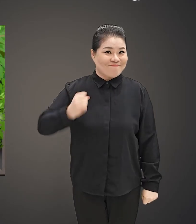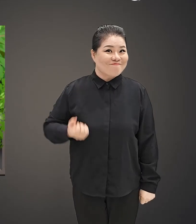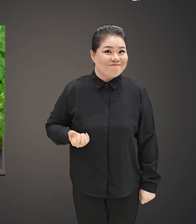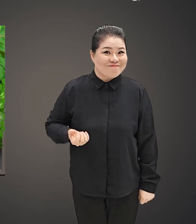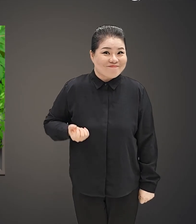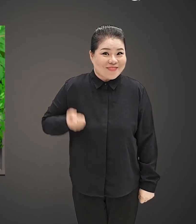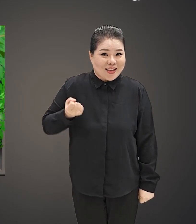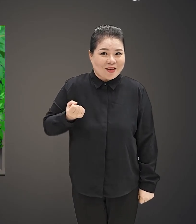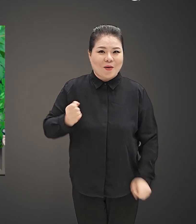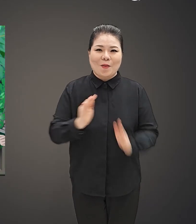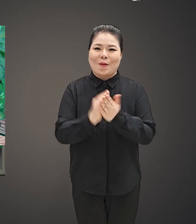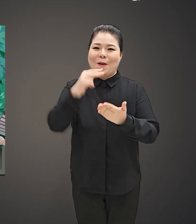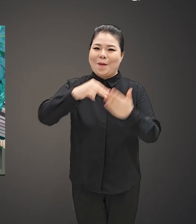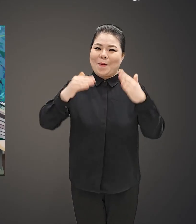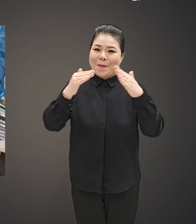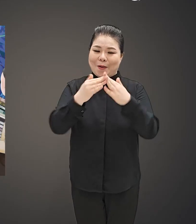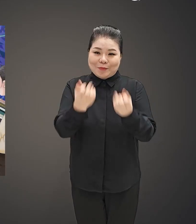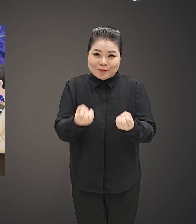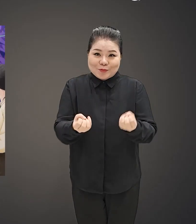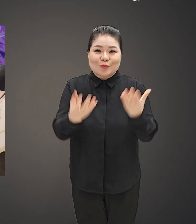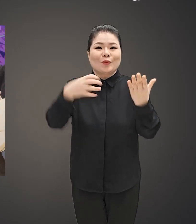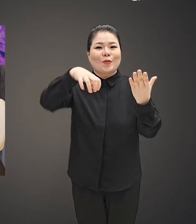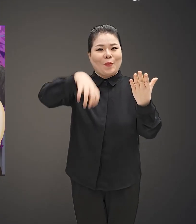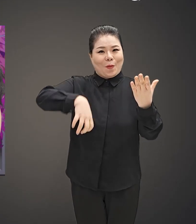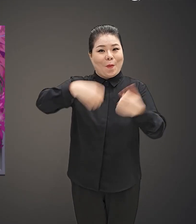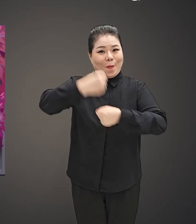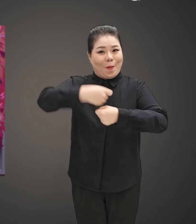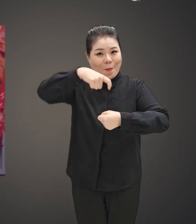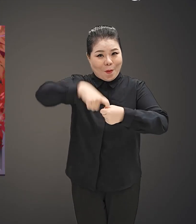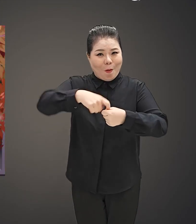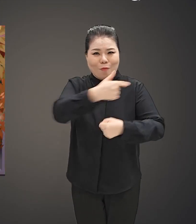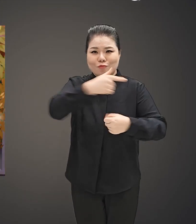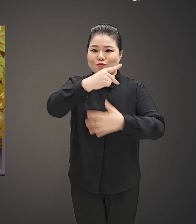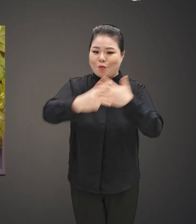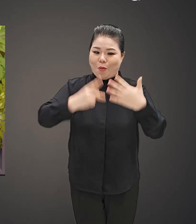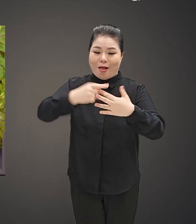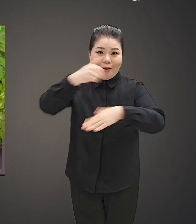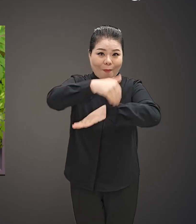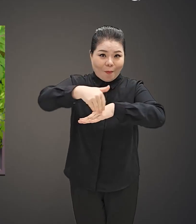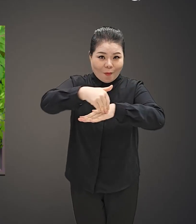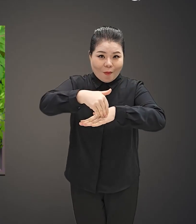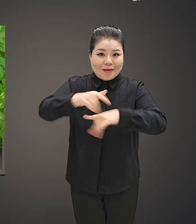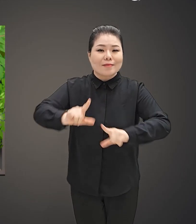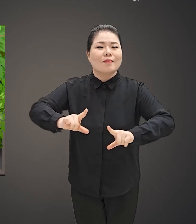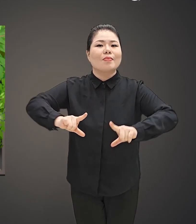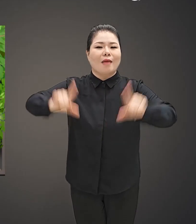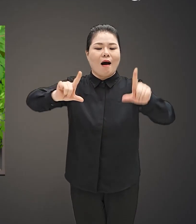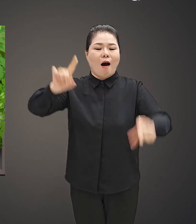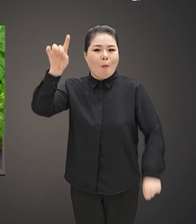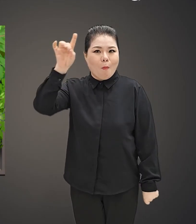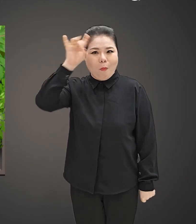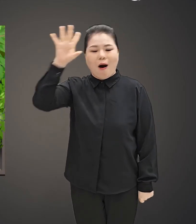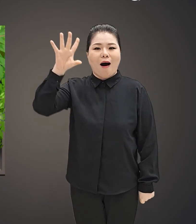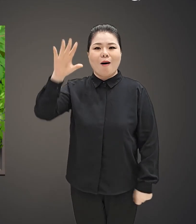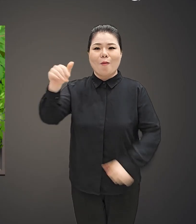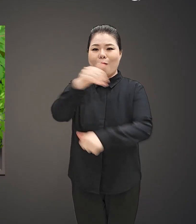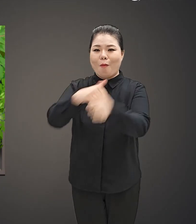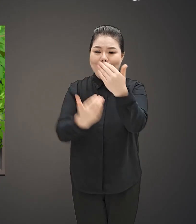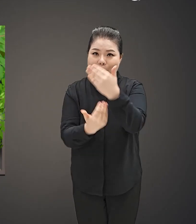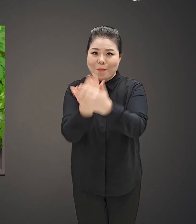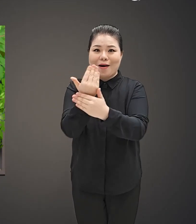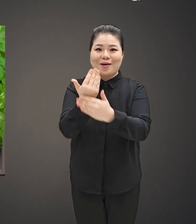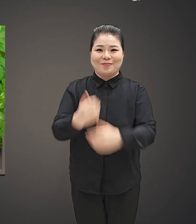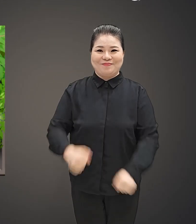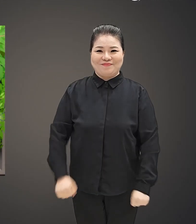축제의 장으로 만들기 위한 대형 프로젝트를 기획하게 되고, 대망의 행사 당일 눈앞에 전혀 기대하지